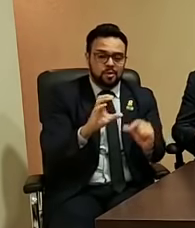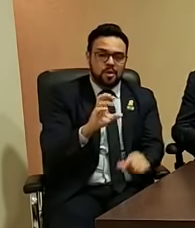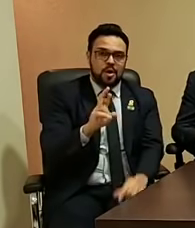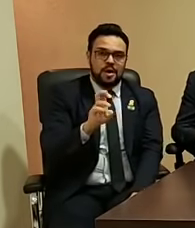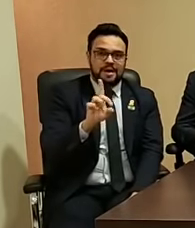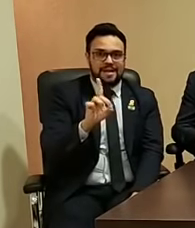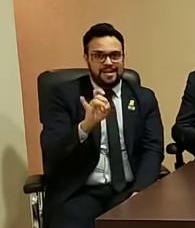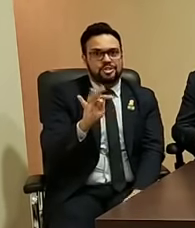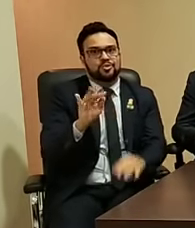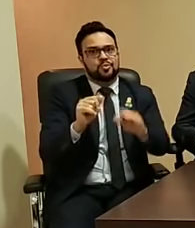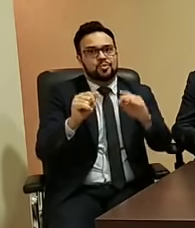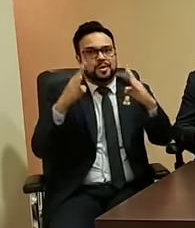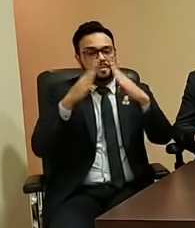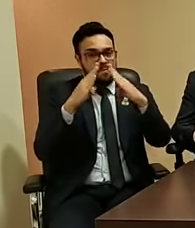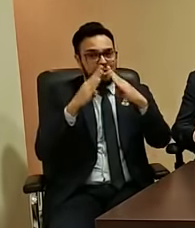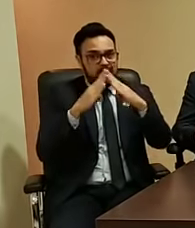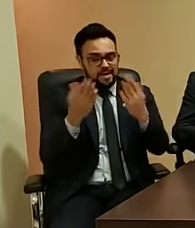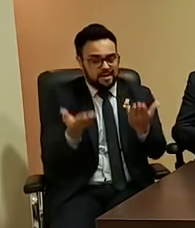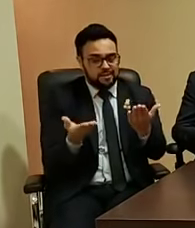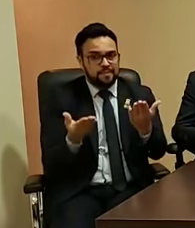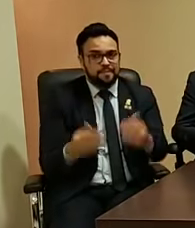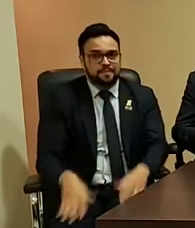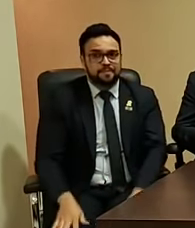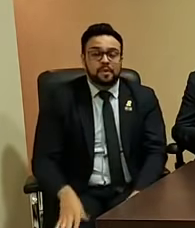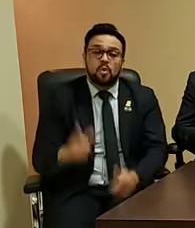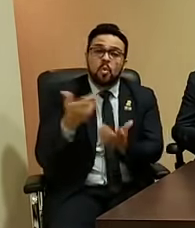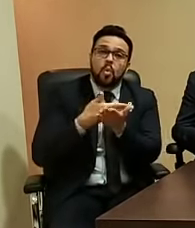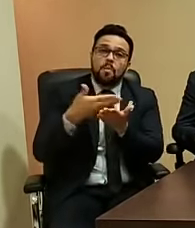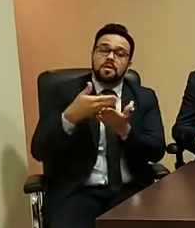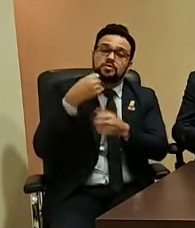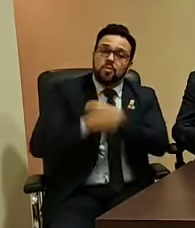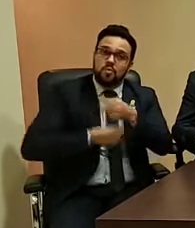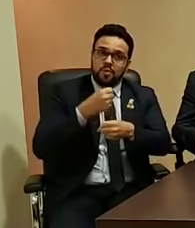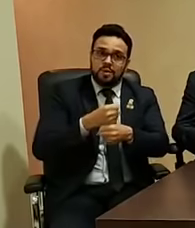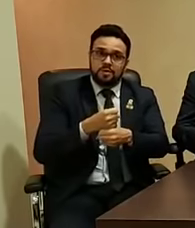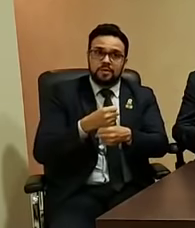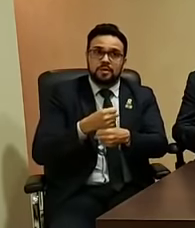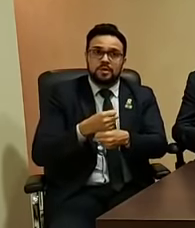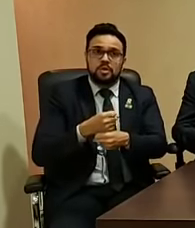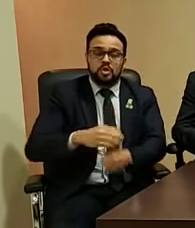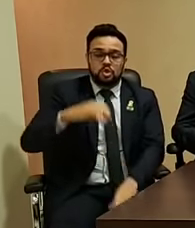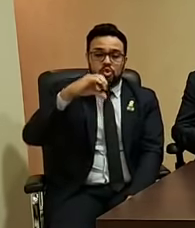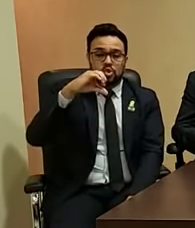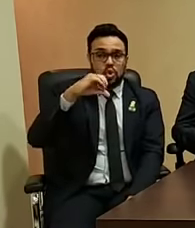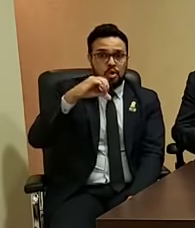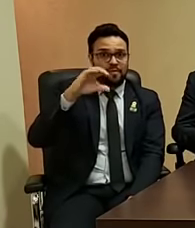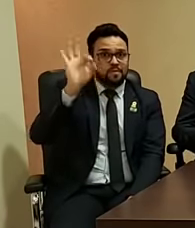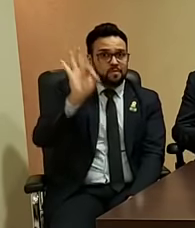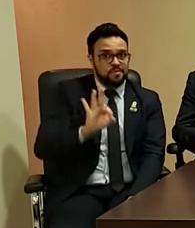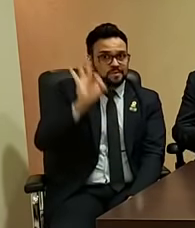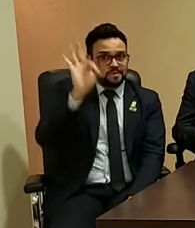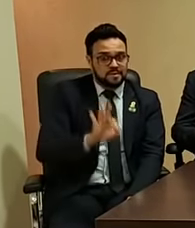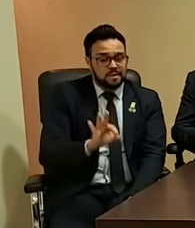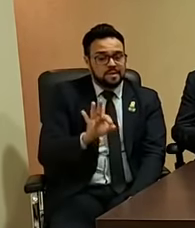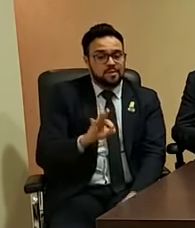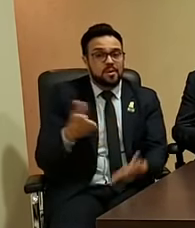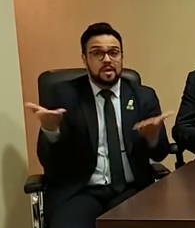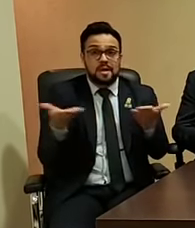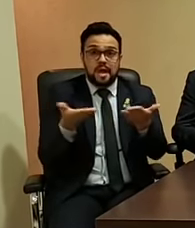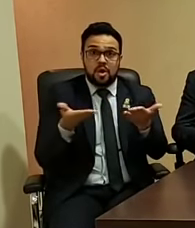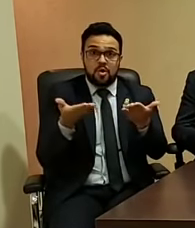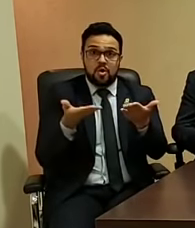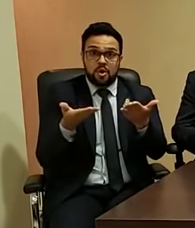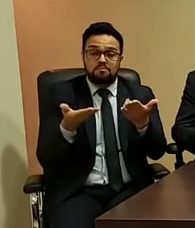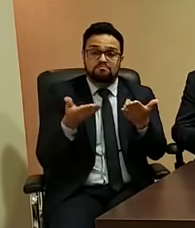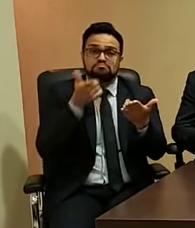crédito imobiliário. Então, nós começamos o ano ao redor de 9% e agora chegamos